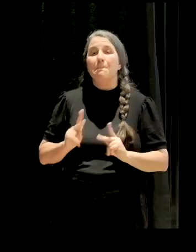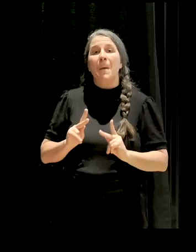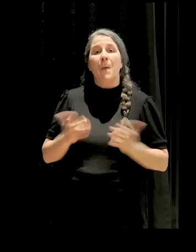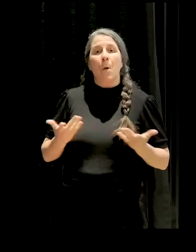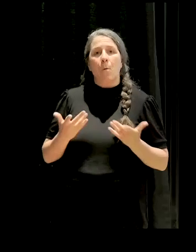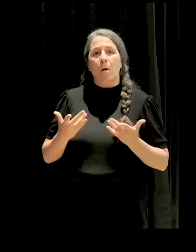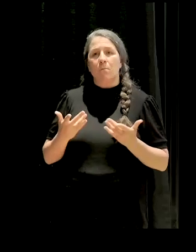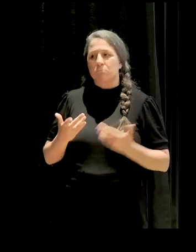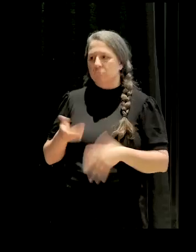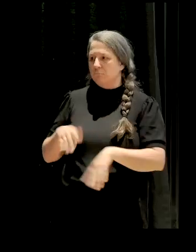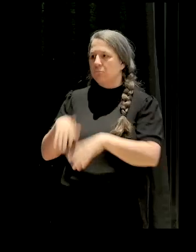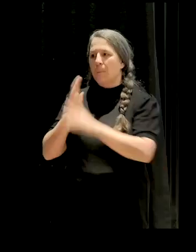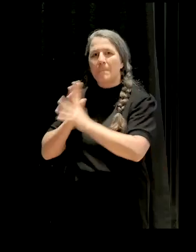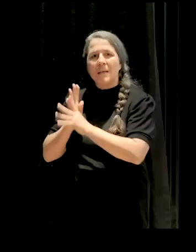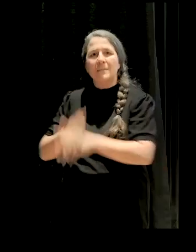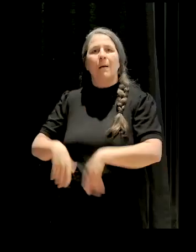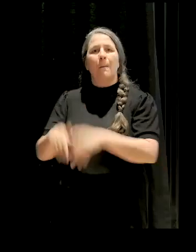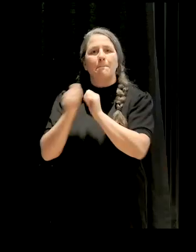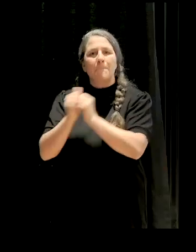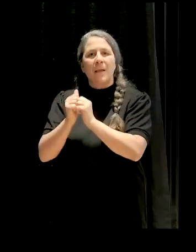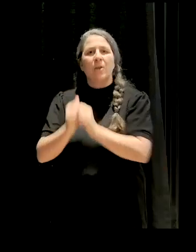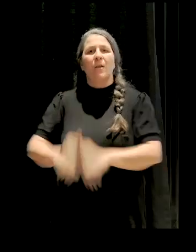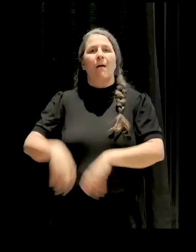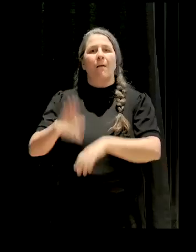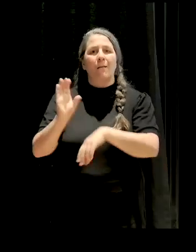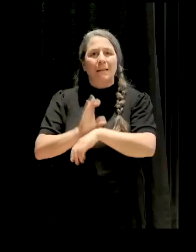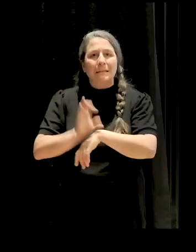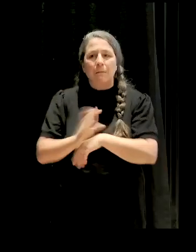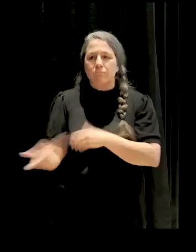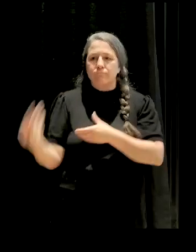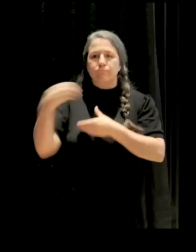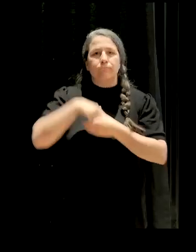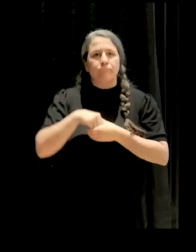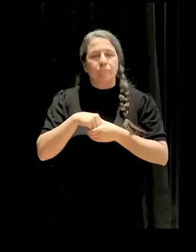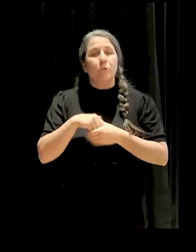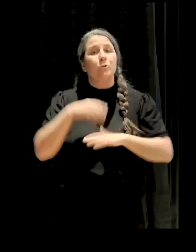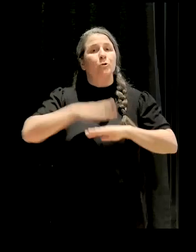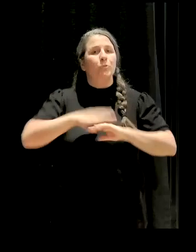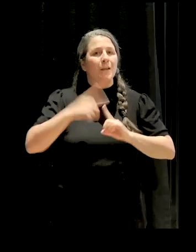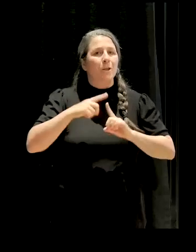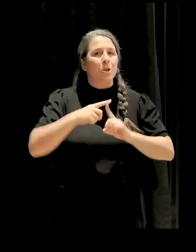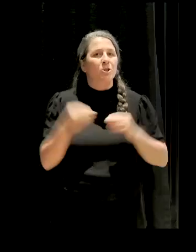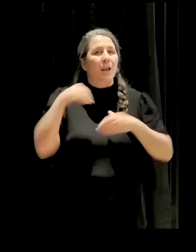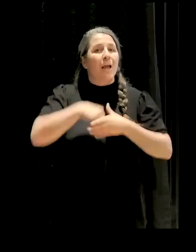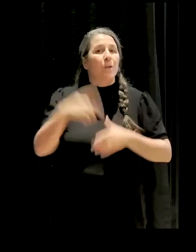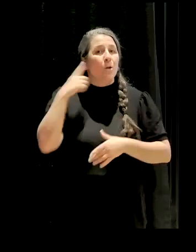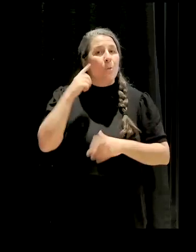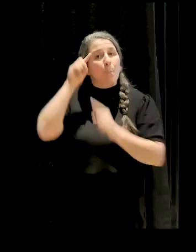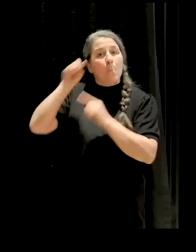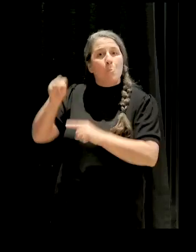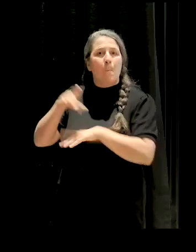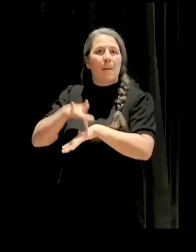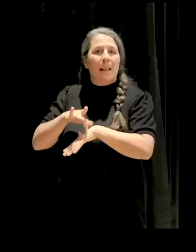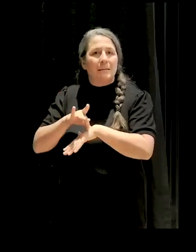une clinicienne dans une phase d'idéation pour l'adaptation des technologies intra-auriculaires aux besoins des personnes avec la maladie de